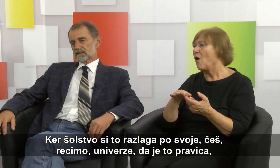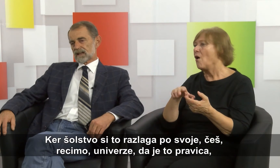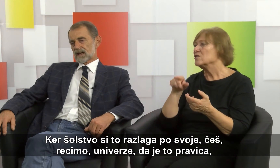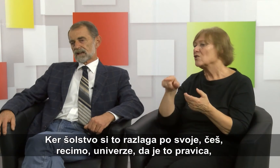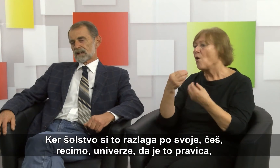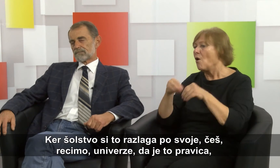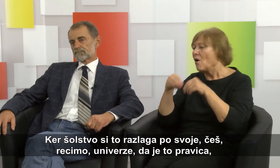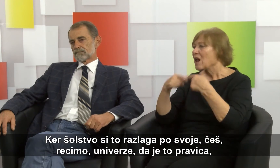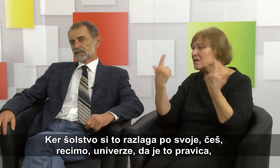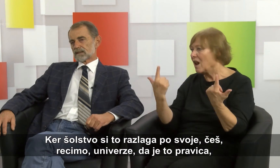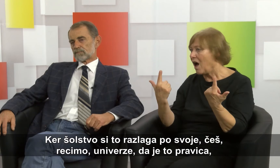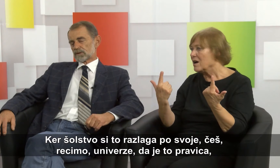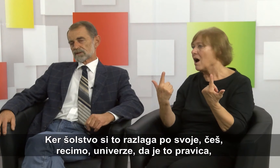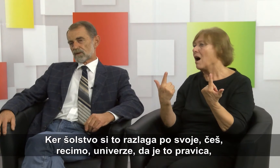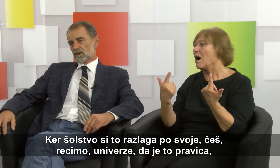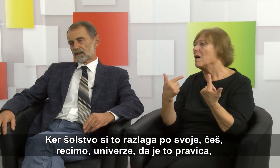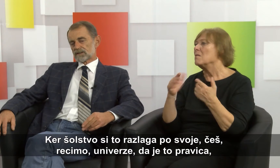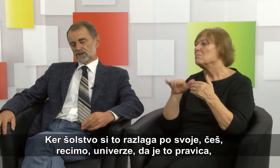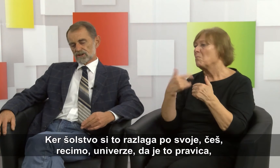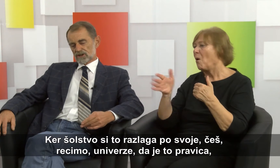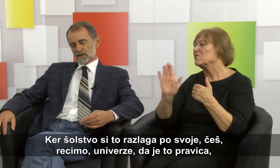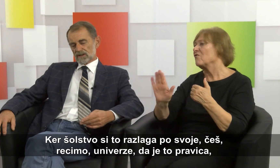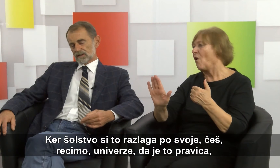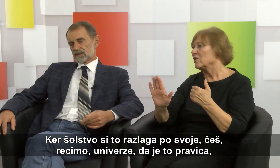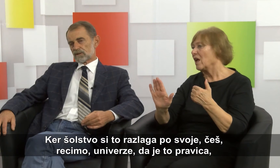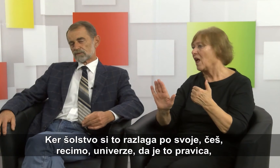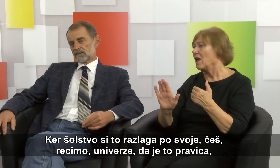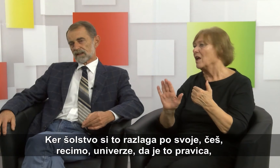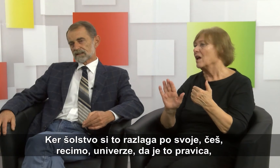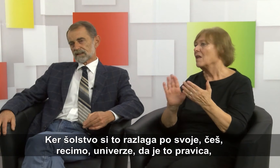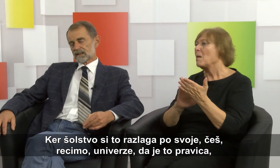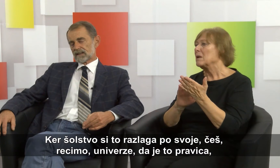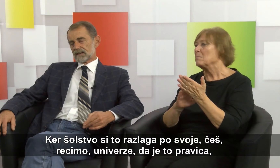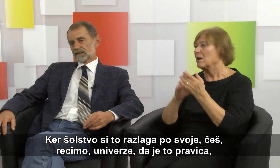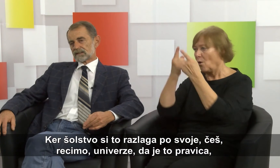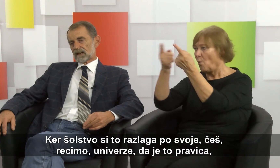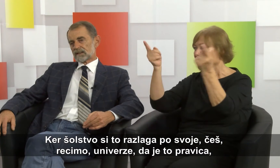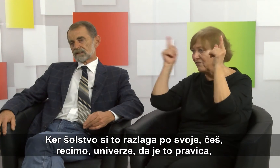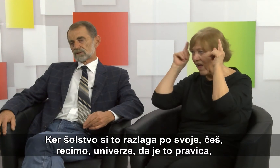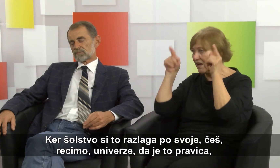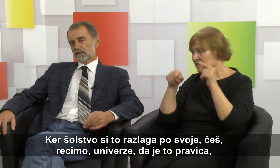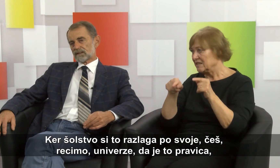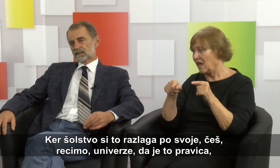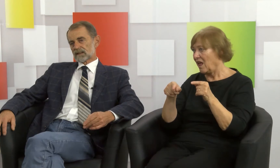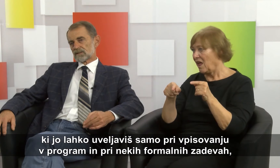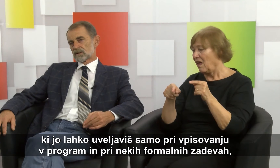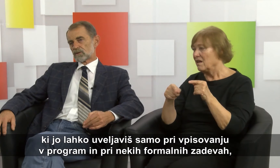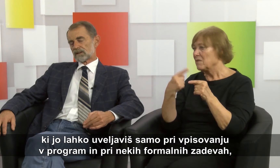razlaga po svoje, češ, recimo univerze, da je to pravica, ki jo lahko